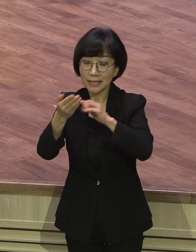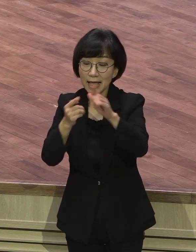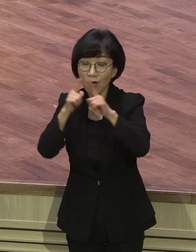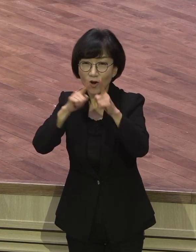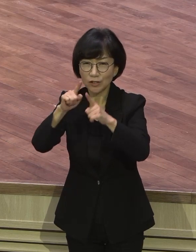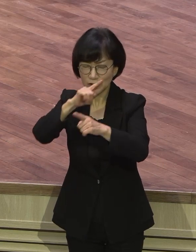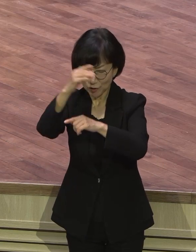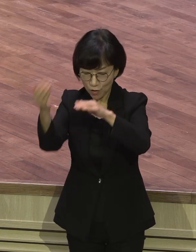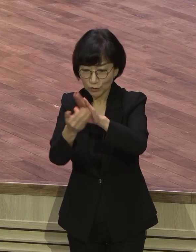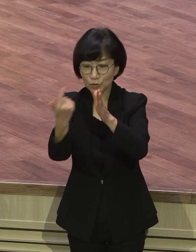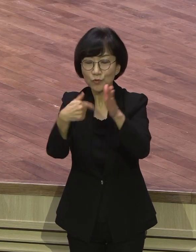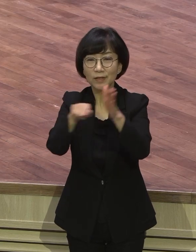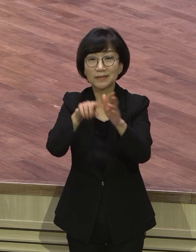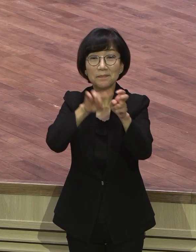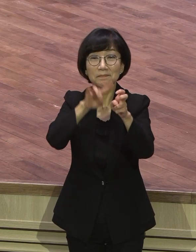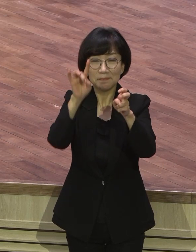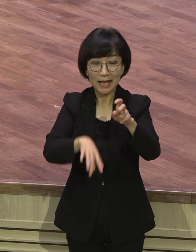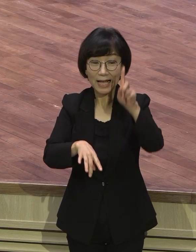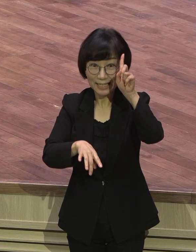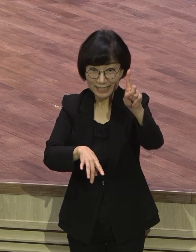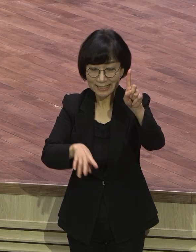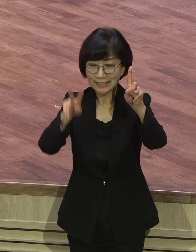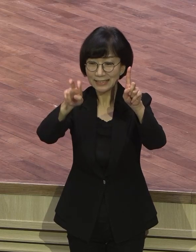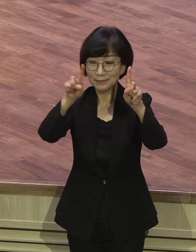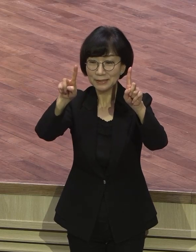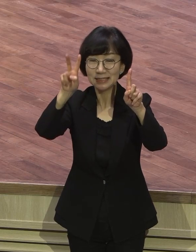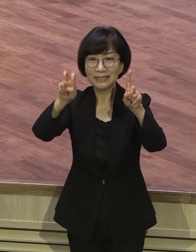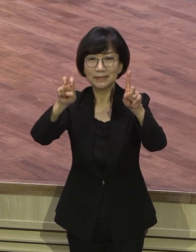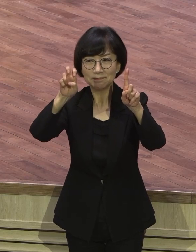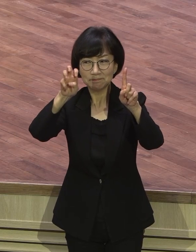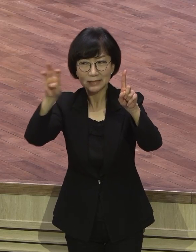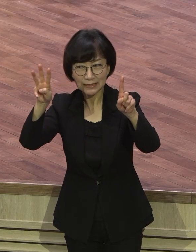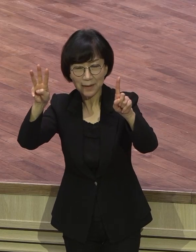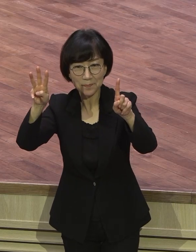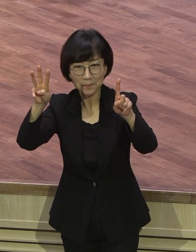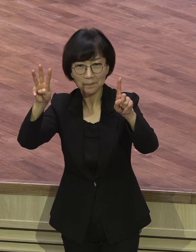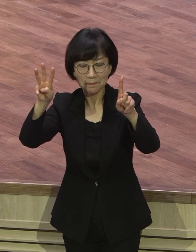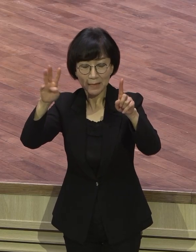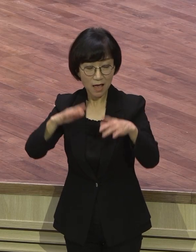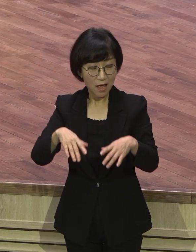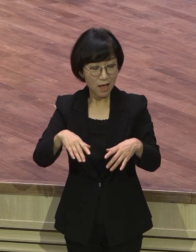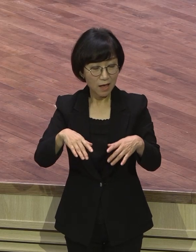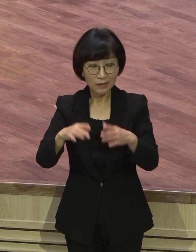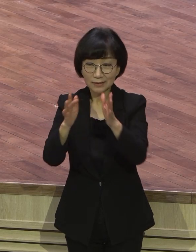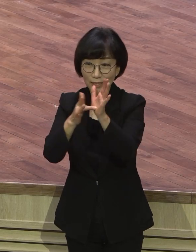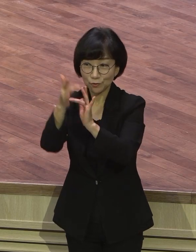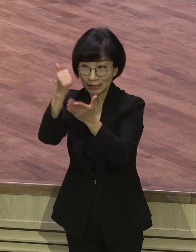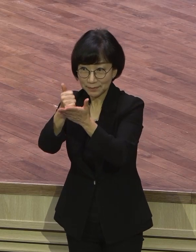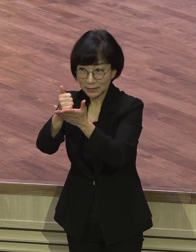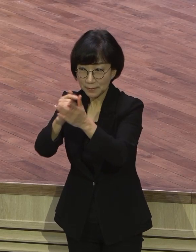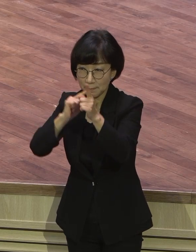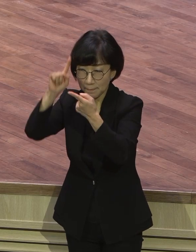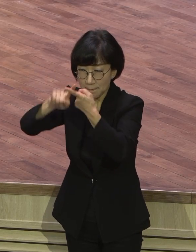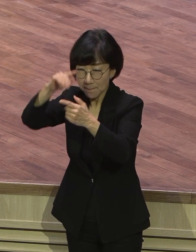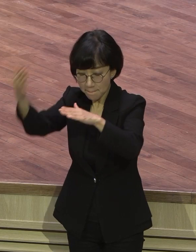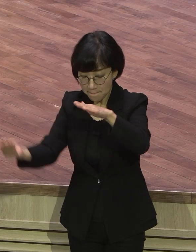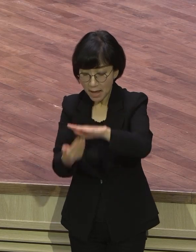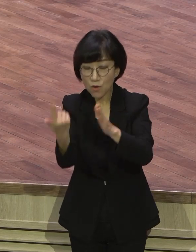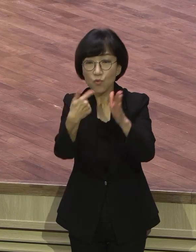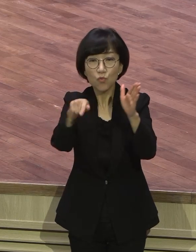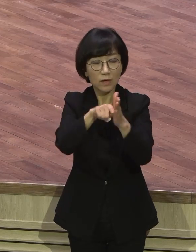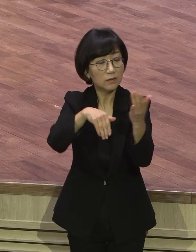21절로 23절에 이 땅에 인만두엘로 나타나 오셨어요. 처녀의 몸을 빌렸어요. 그대로 구약의 예언한